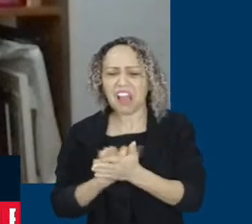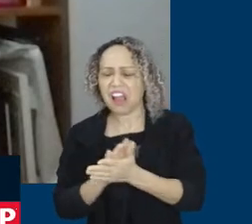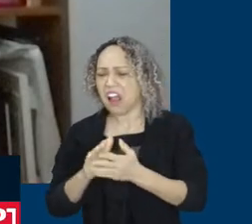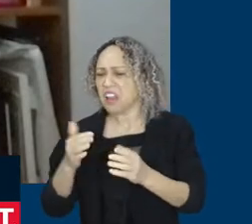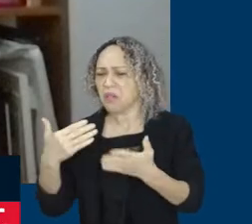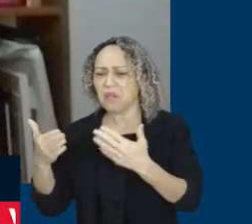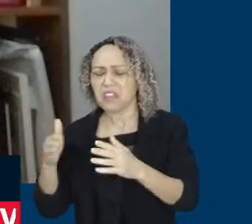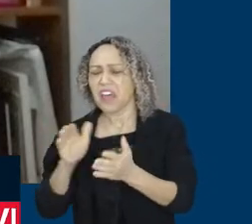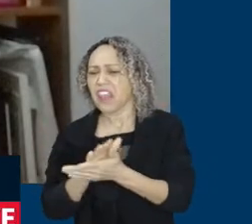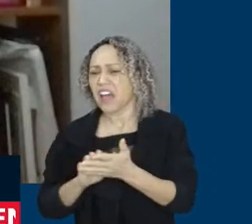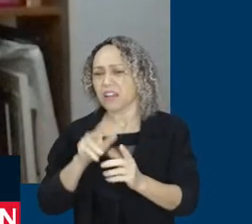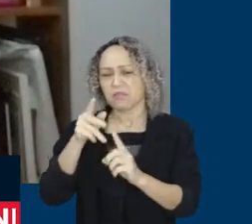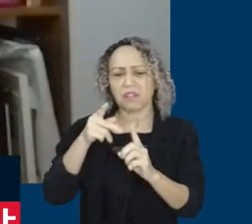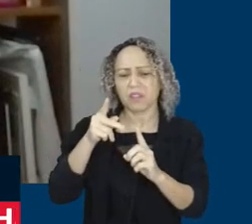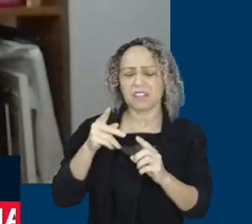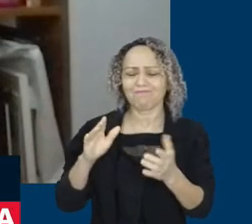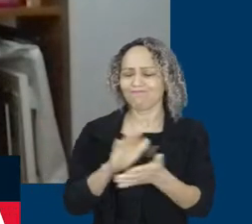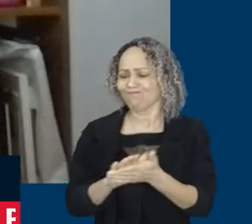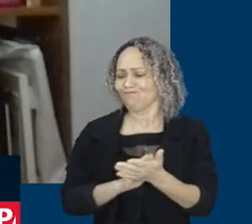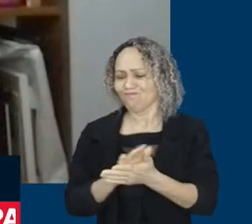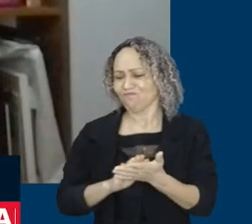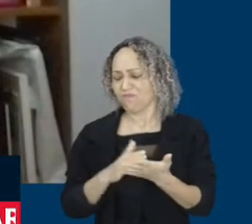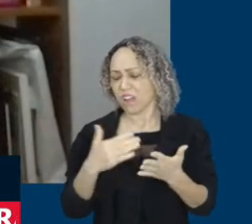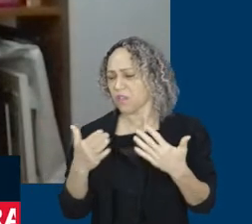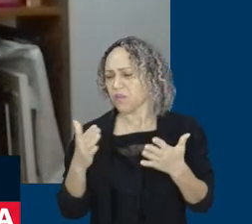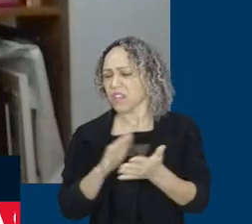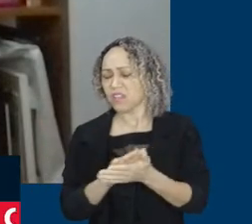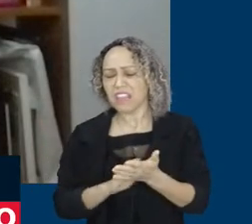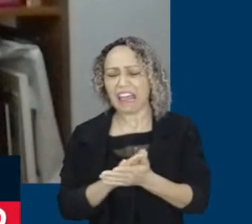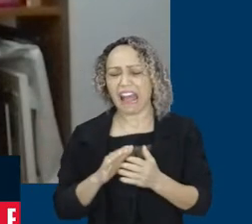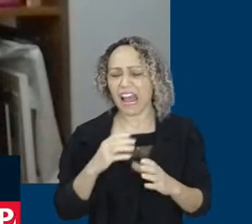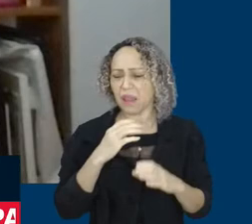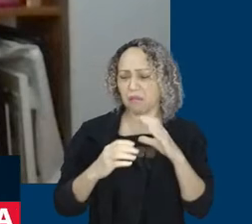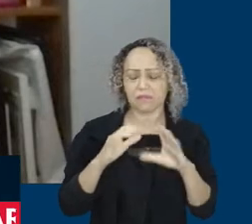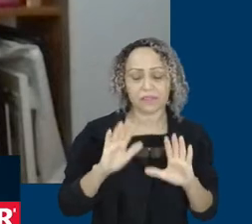na última hora, e agora, às vésperas das eleições,